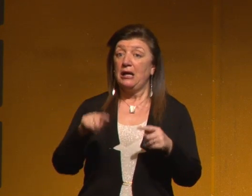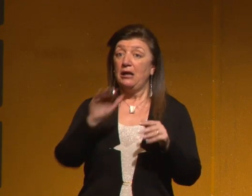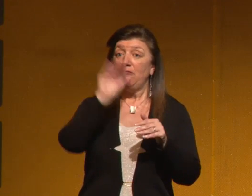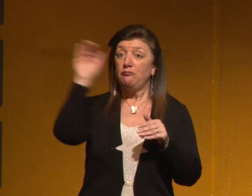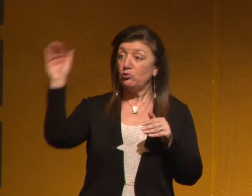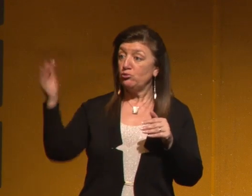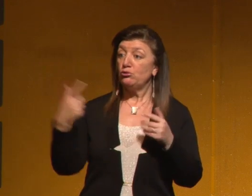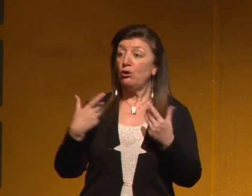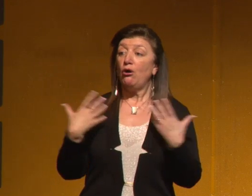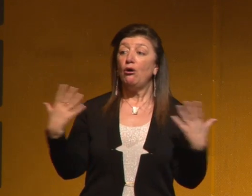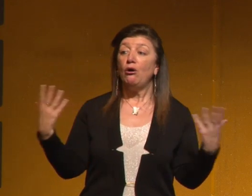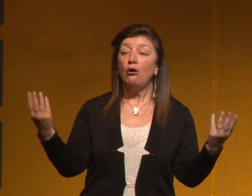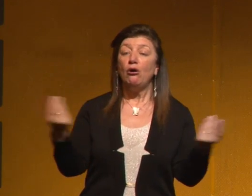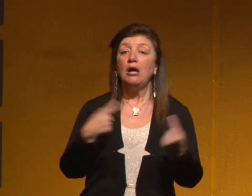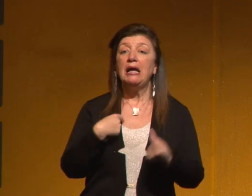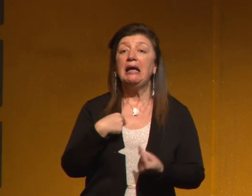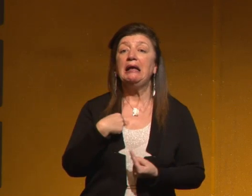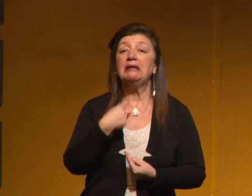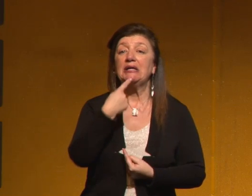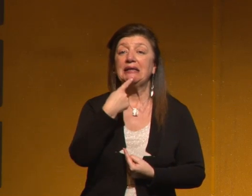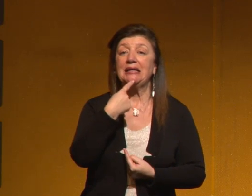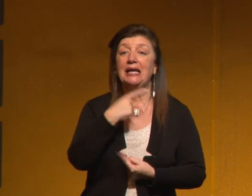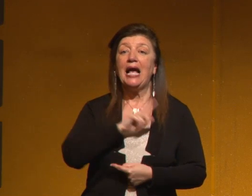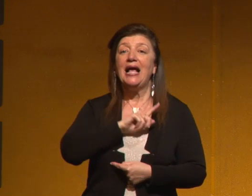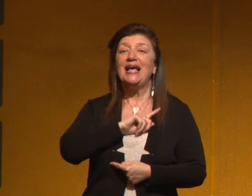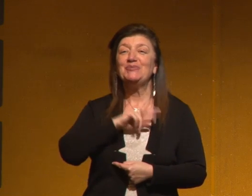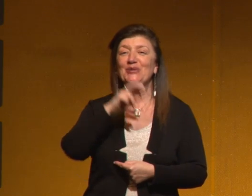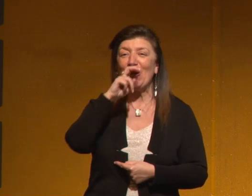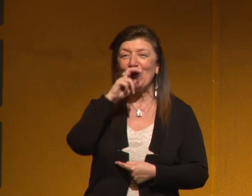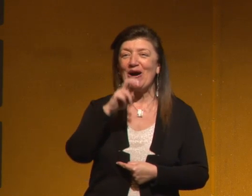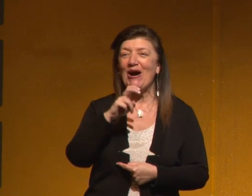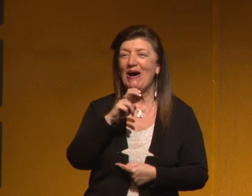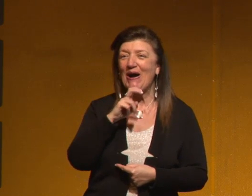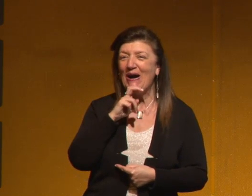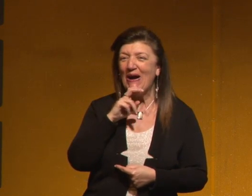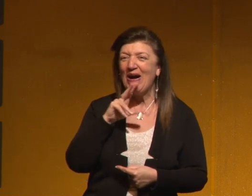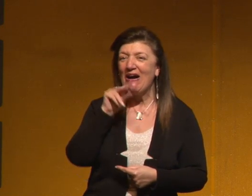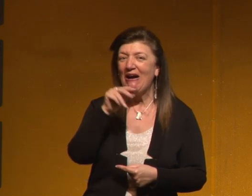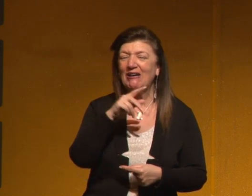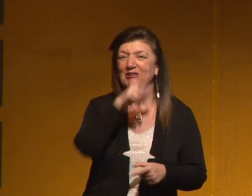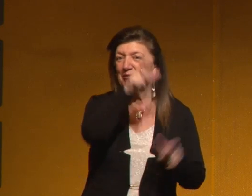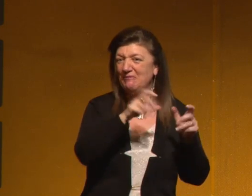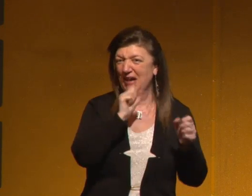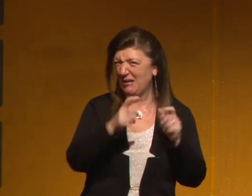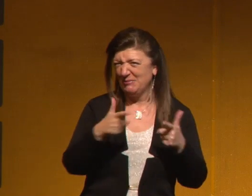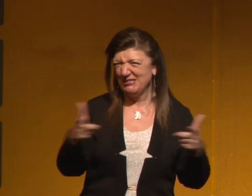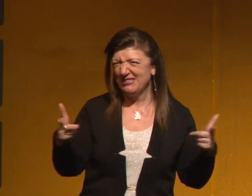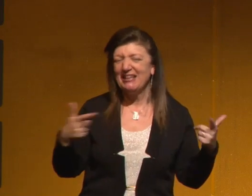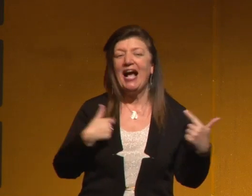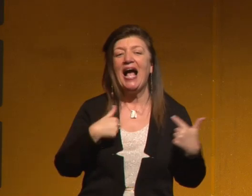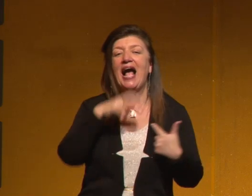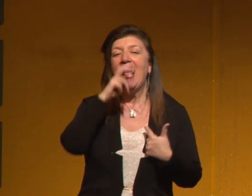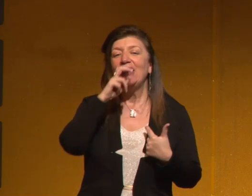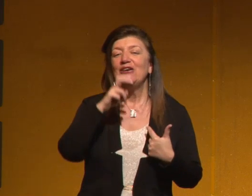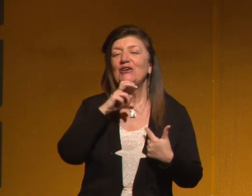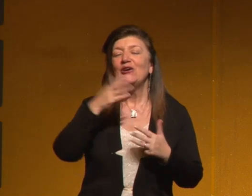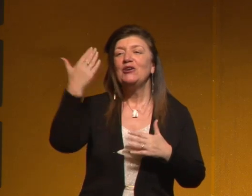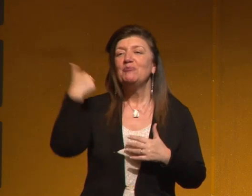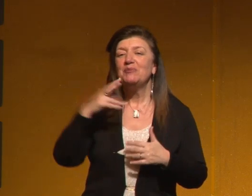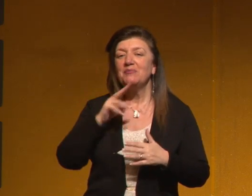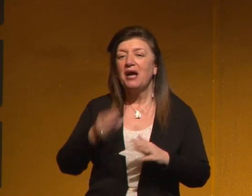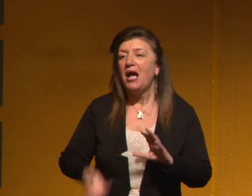molti io cito mio nonno che quando giocavamo insegna giocare a bocce e mi diceva il punto ascolto